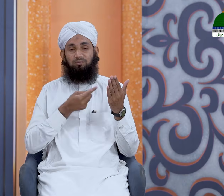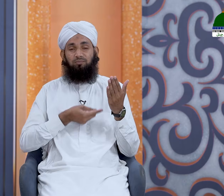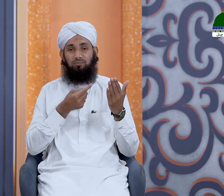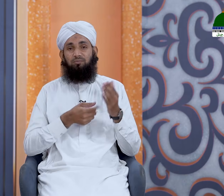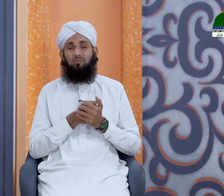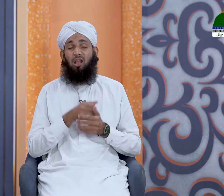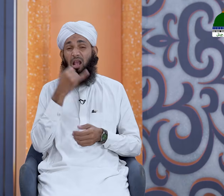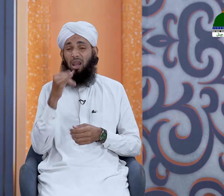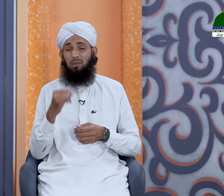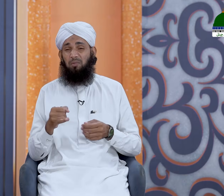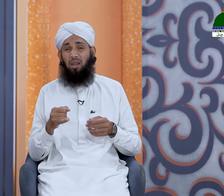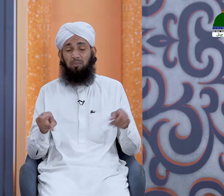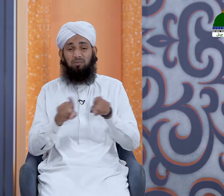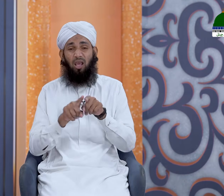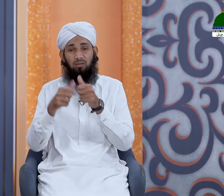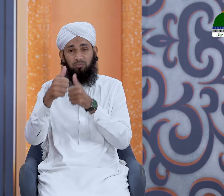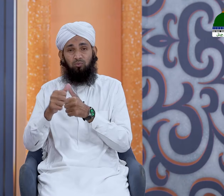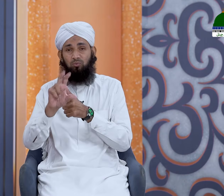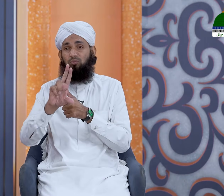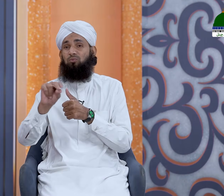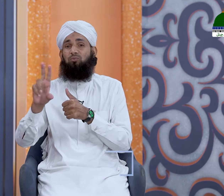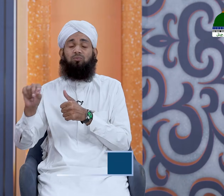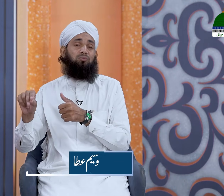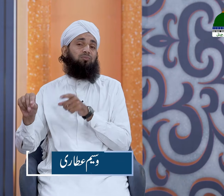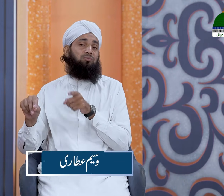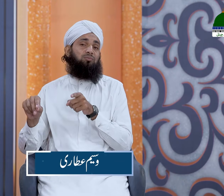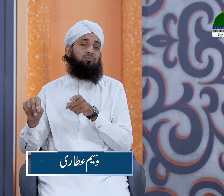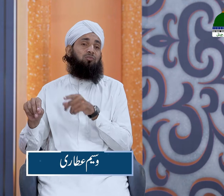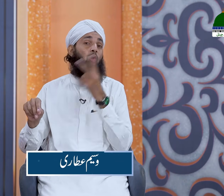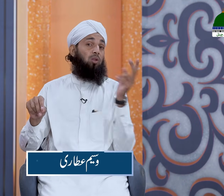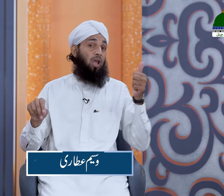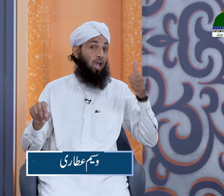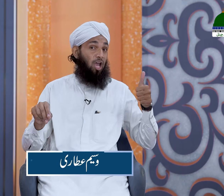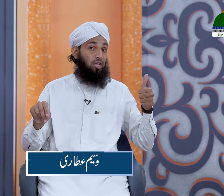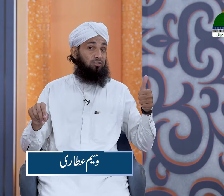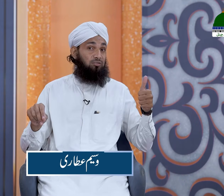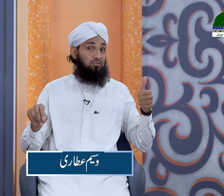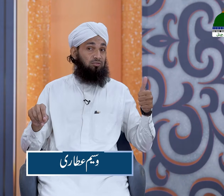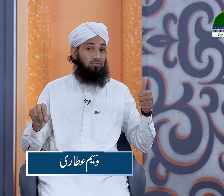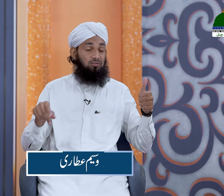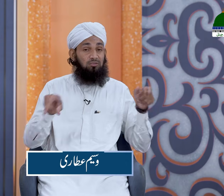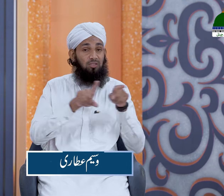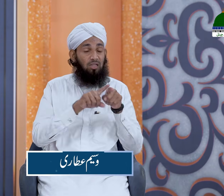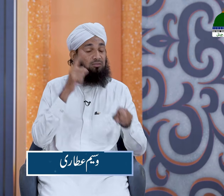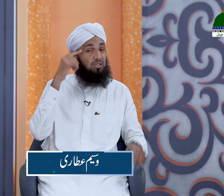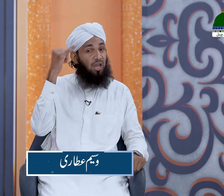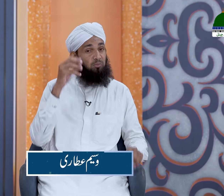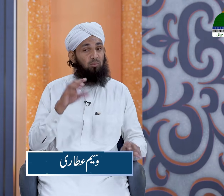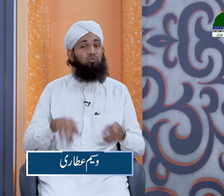بروں کی صحبت اچھوں سے بدگمانی پیدا کرتی ہے. لہٰذا ہمیں چاہیے کہ ہم جو یہاں پر علاج